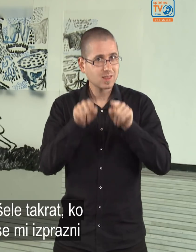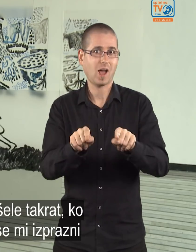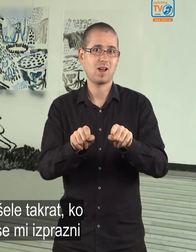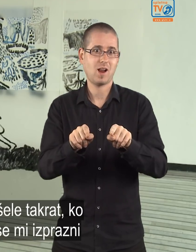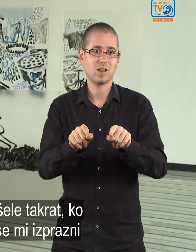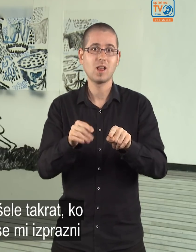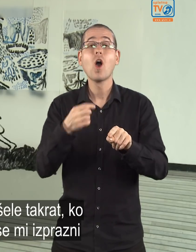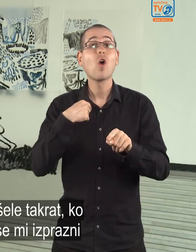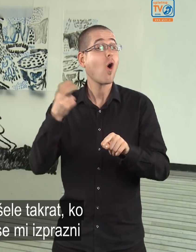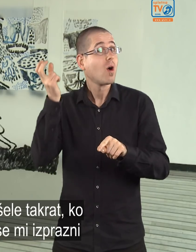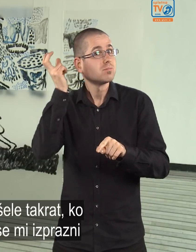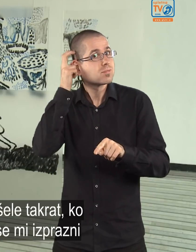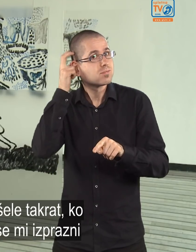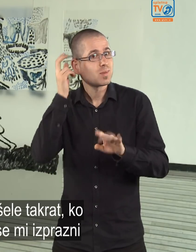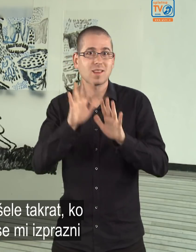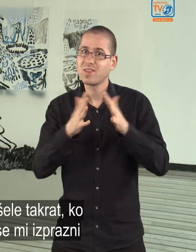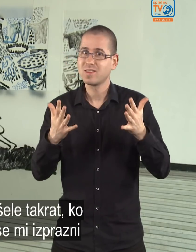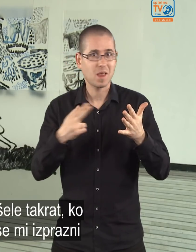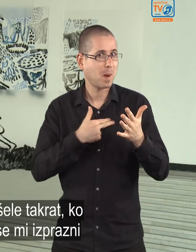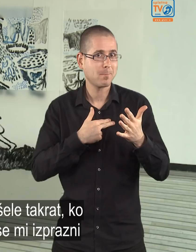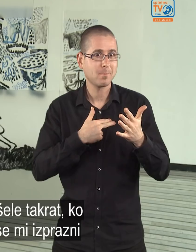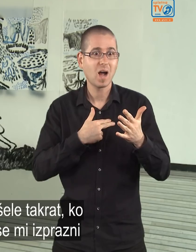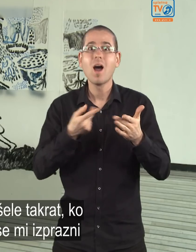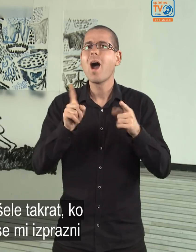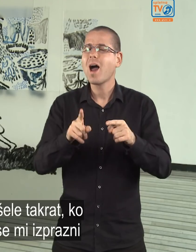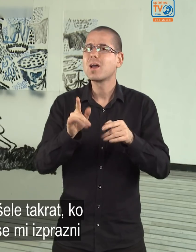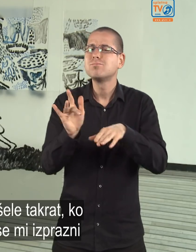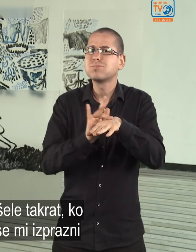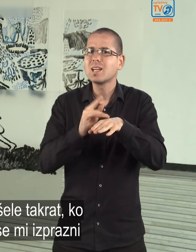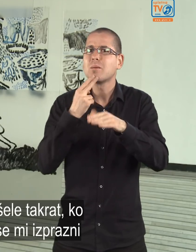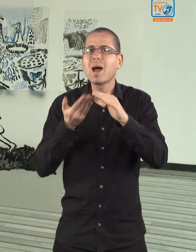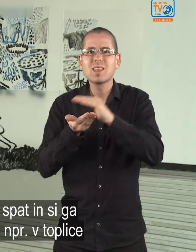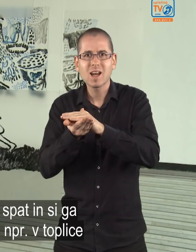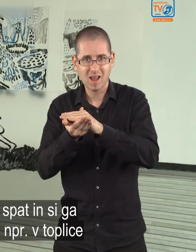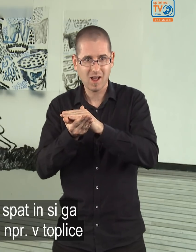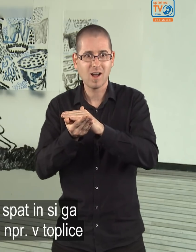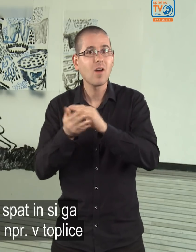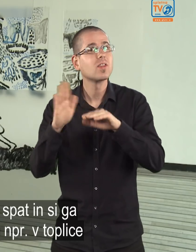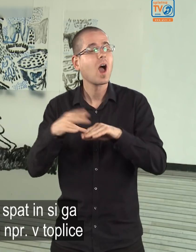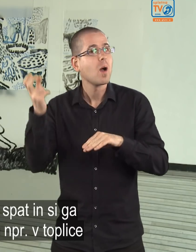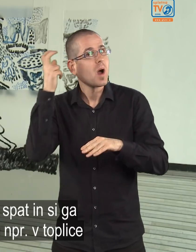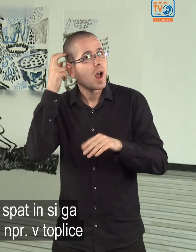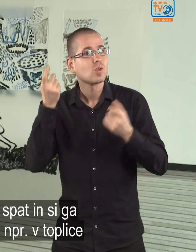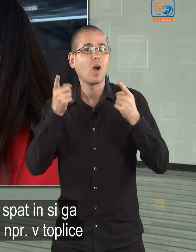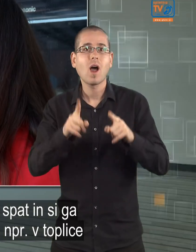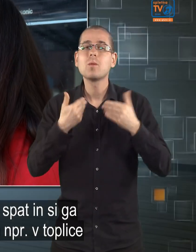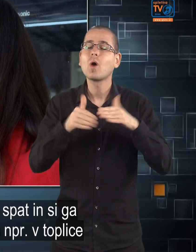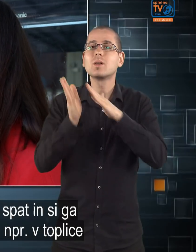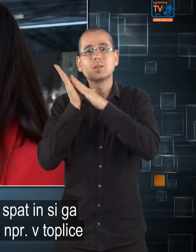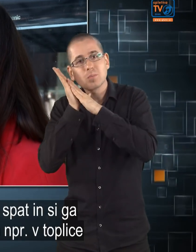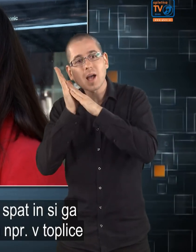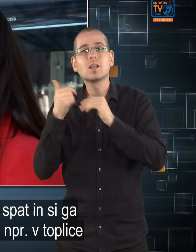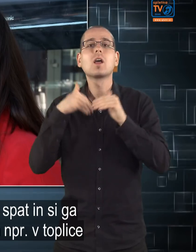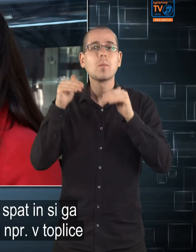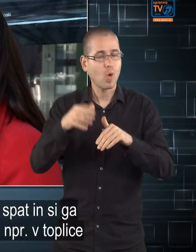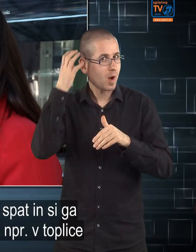ko aparata nimam, torej ali ko se mi sprazna baterija na aparatu, ali pa ko grem